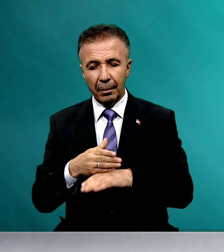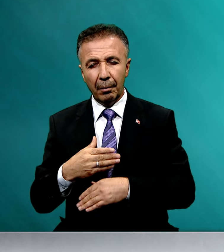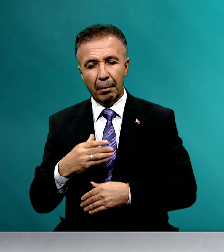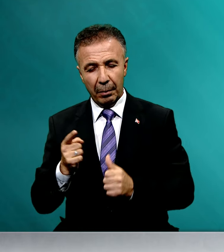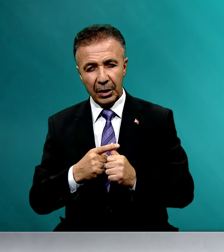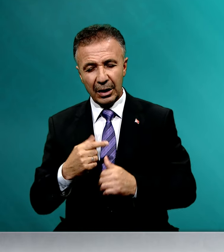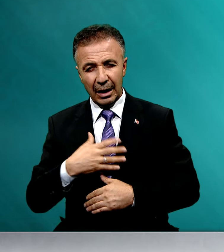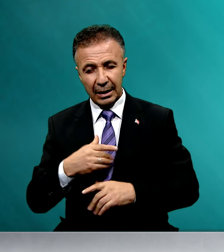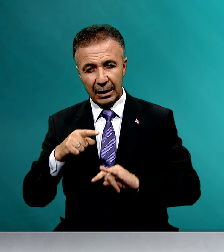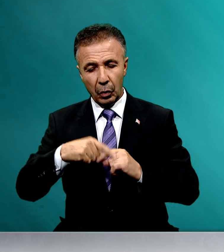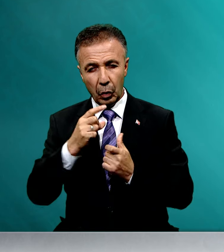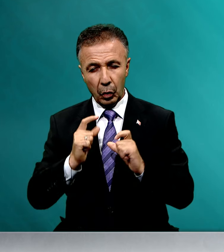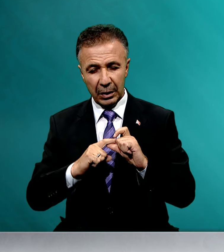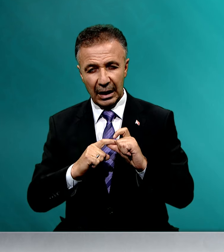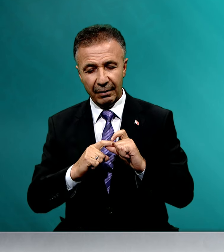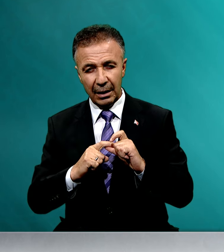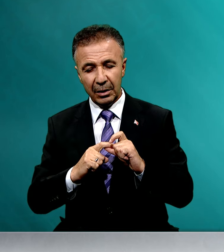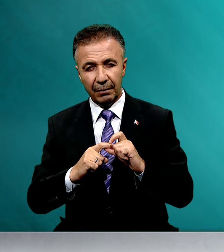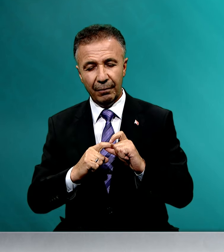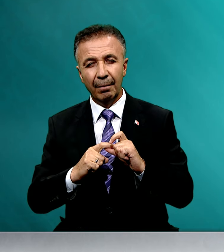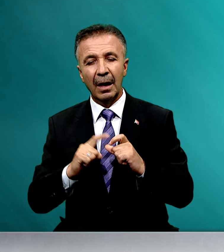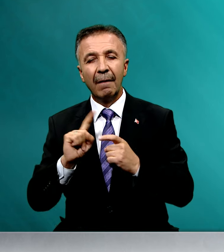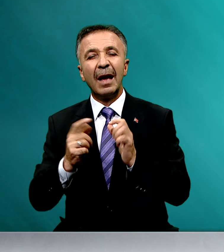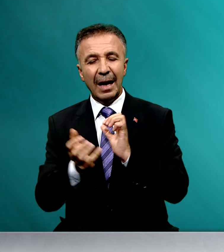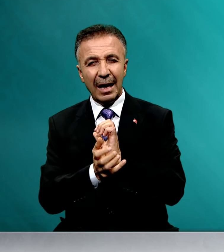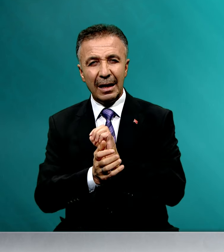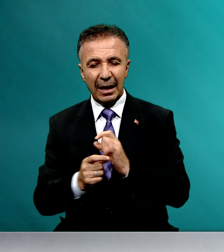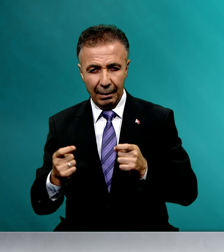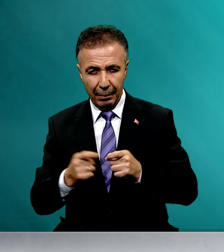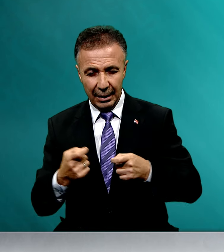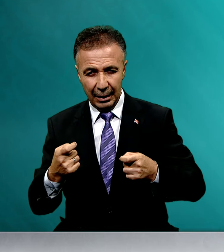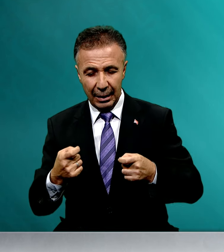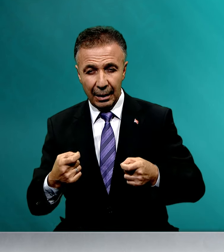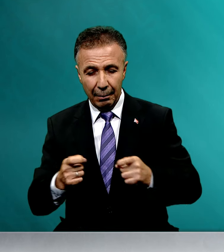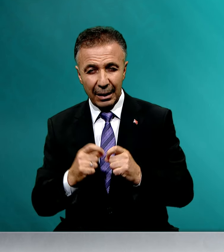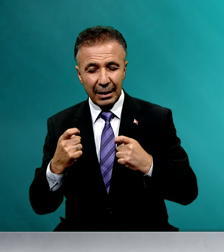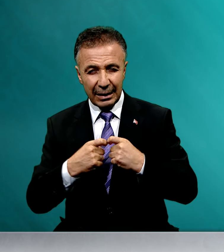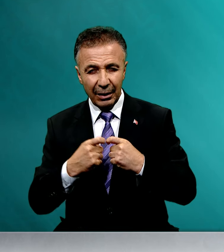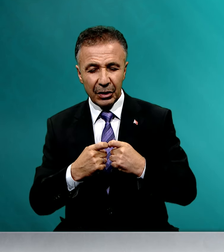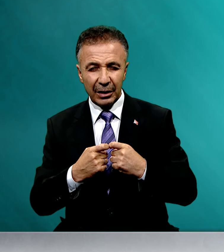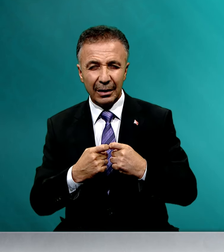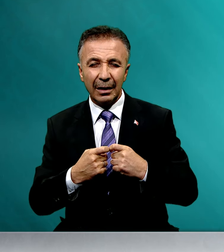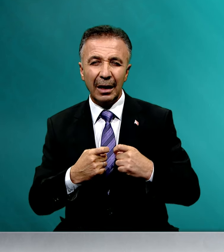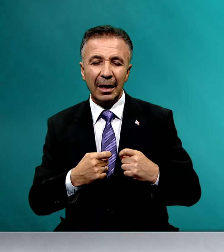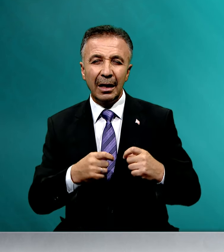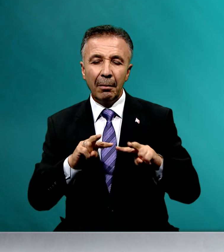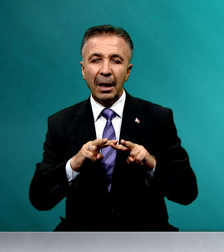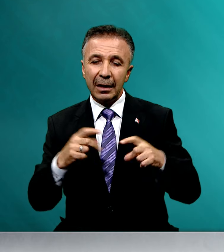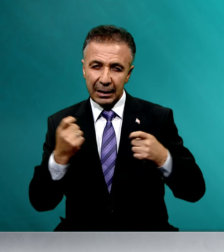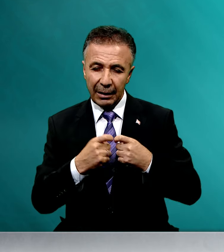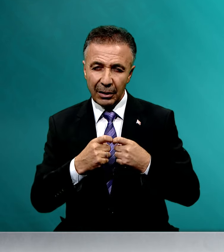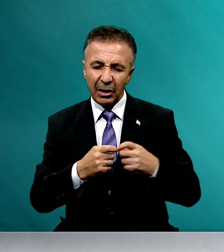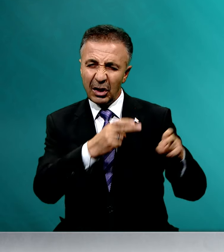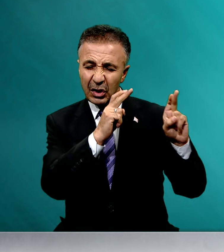ve Ehl-i Beyt-i Mustafa olmak üzere Bedir'den Malazgirt'e, Çanakkale'den milli